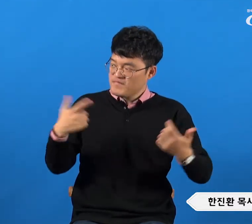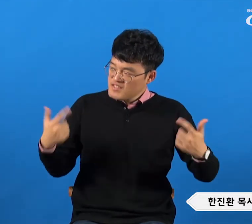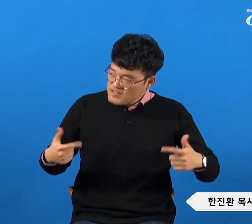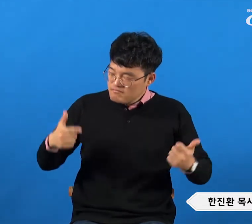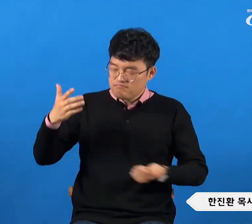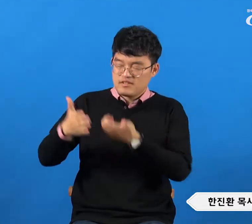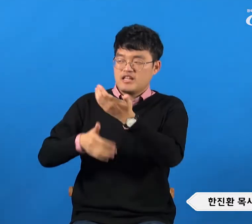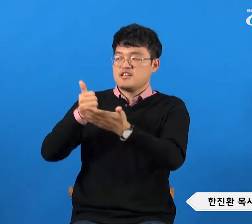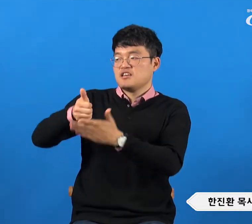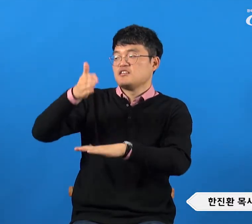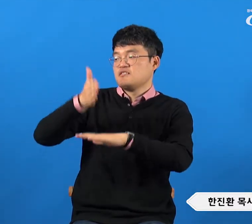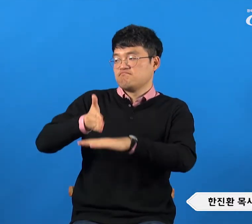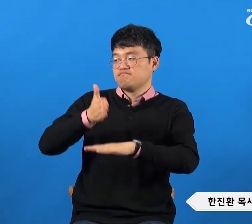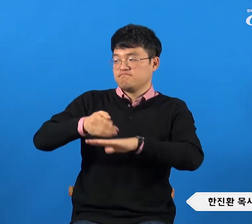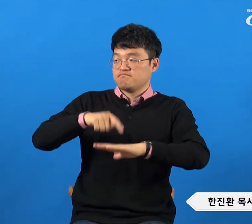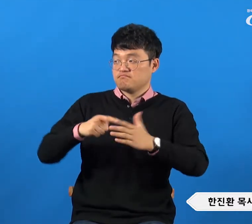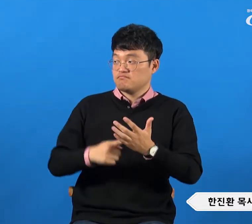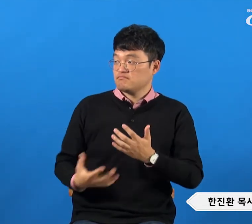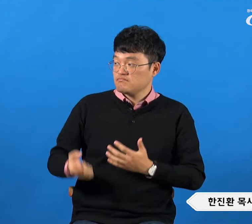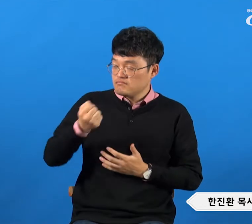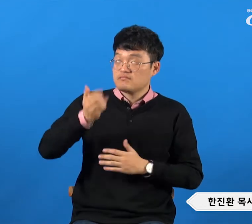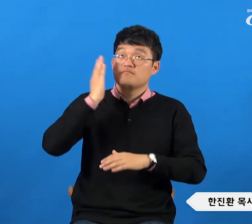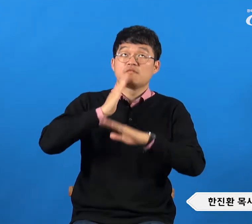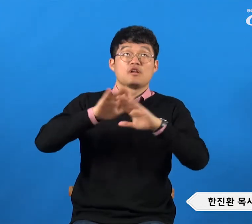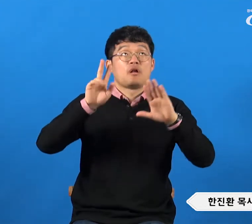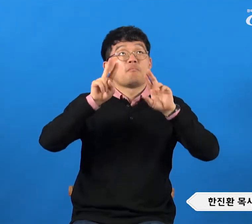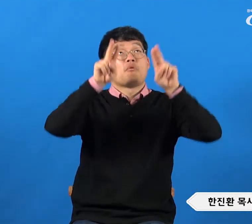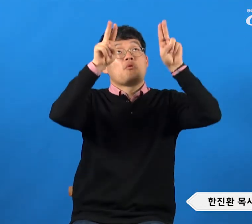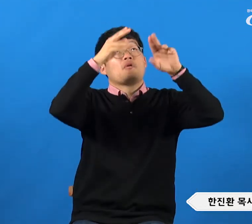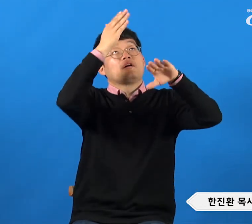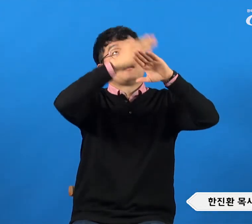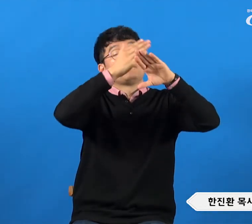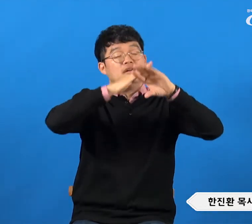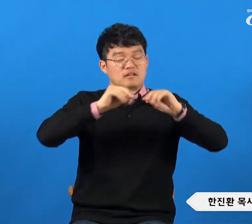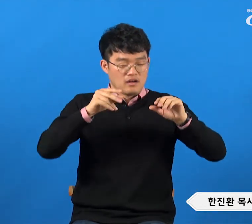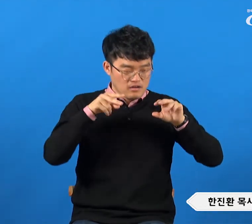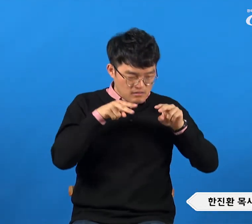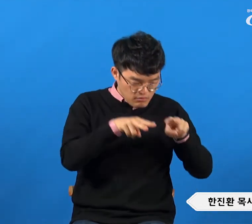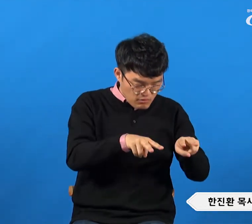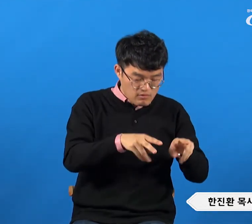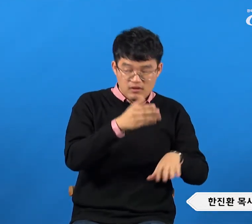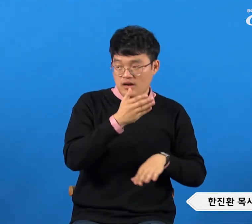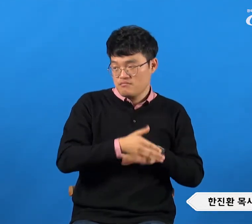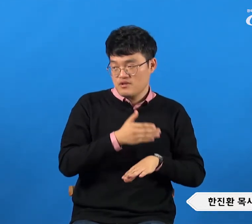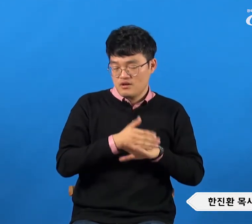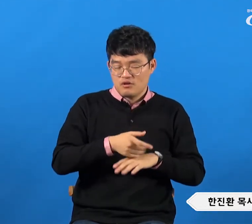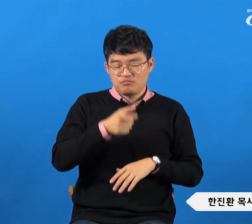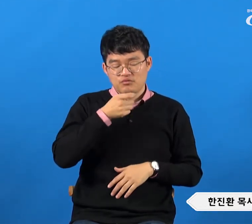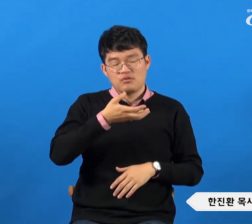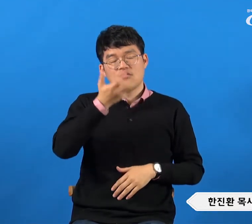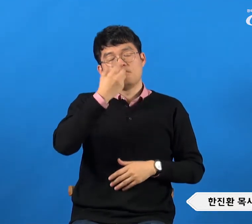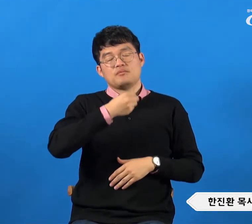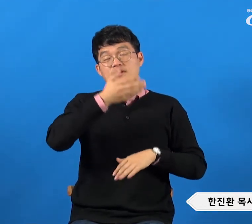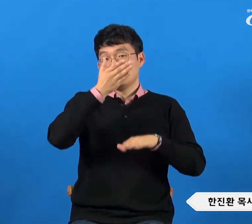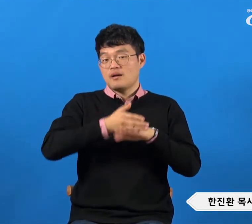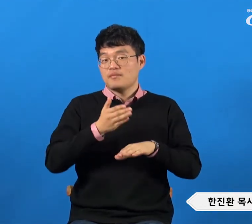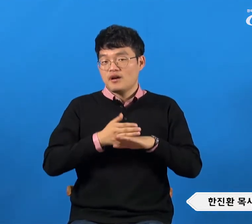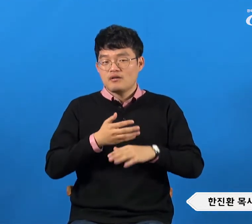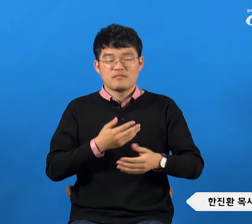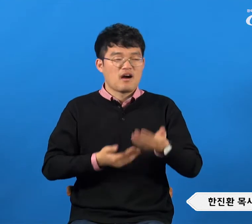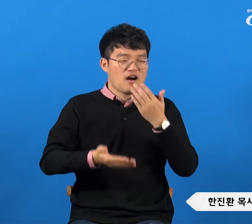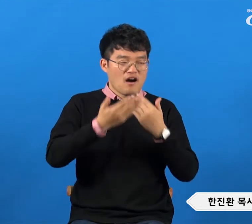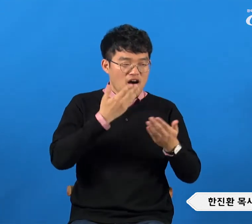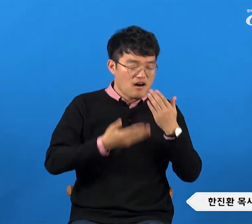늘 하나님께 감사했습니다. 하늘을 보고 감사했고 땅을 보고 감사했고 물을 마시며